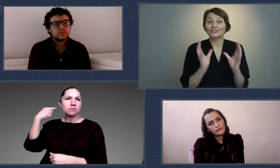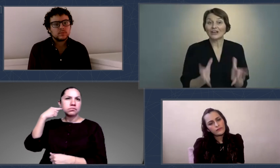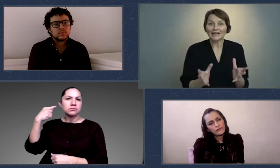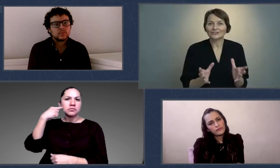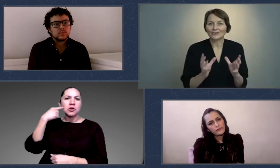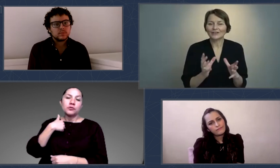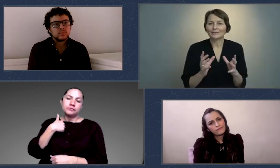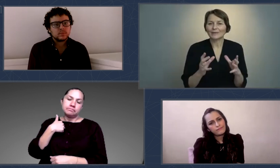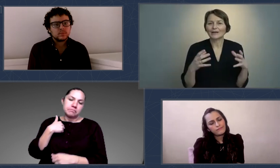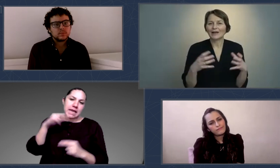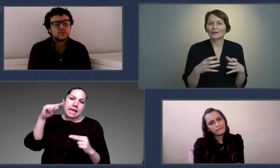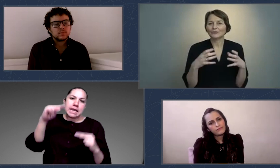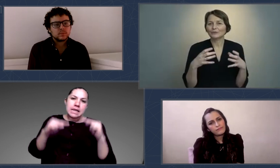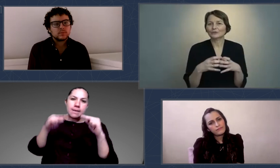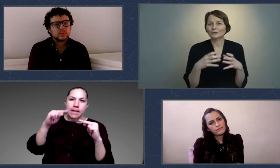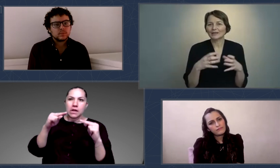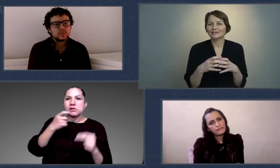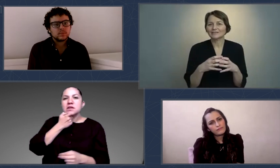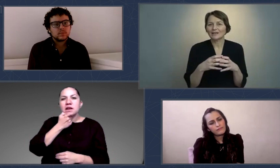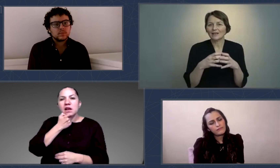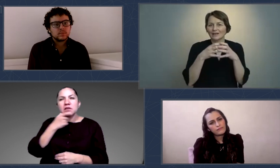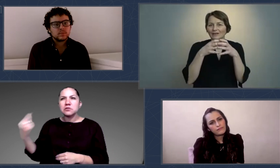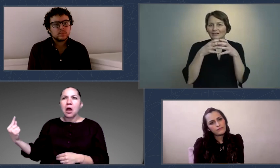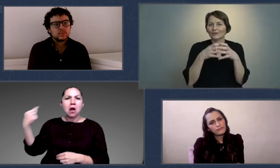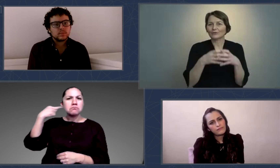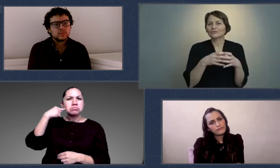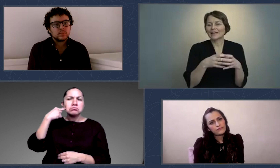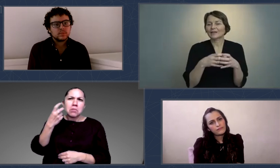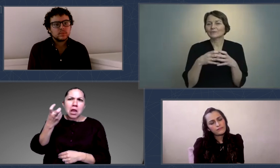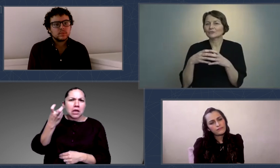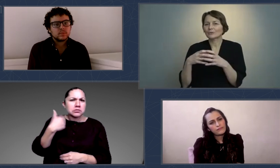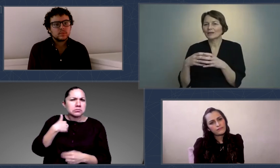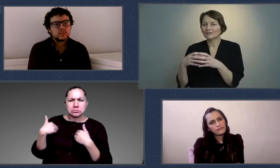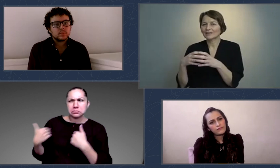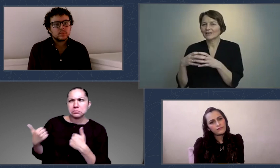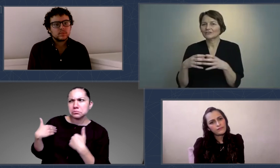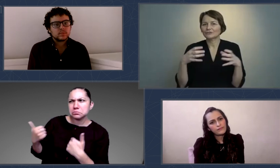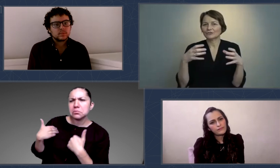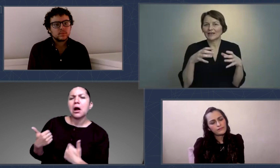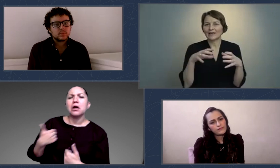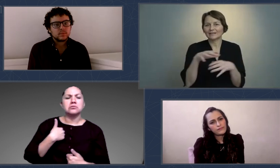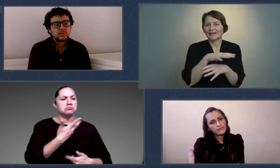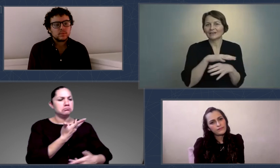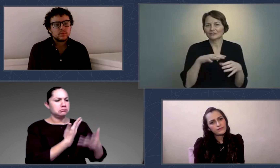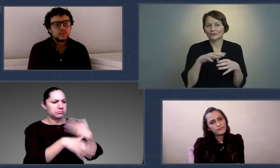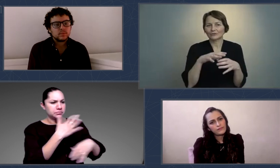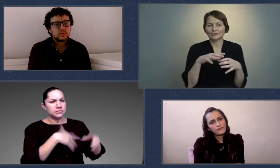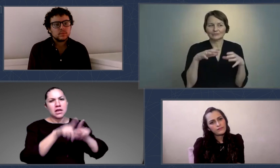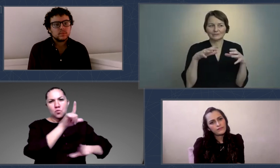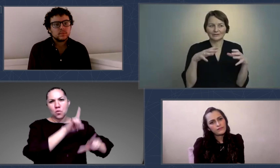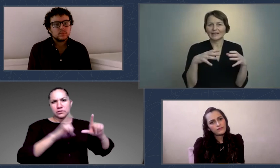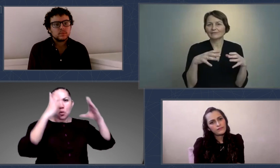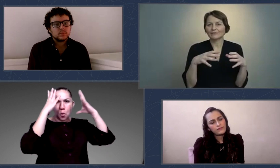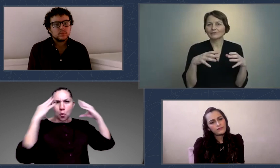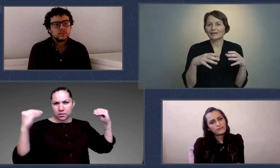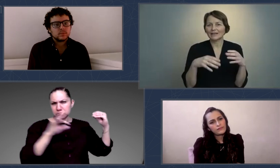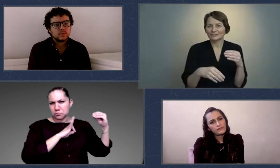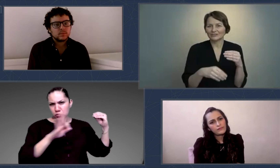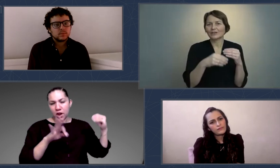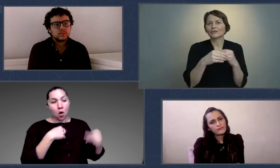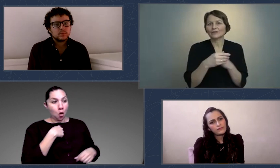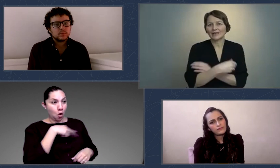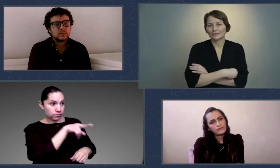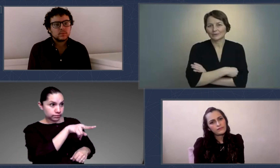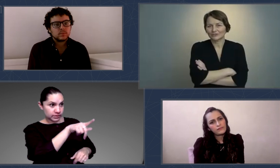poder interpretar de inglés a lengua de señas holandesa y viceversa, pero creo que es